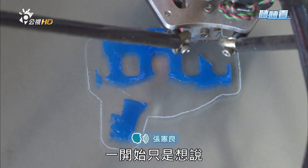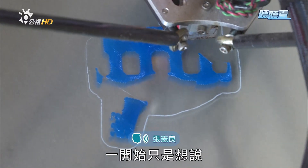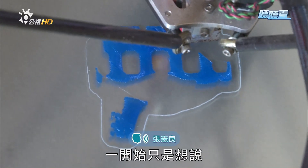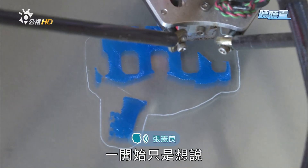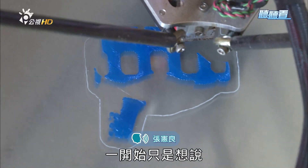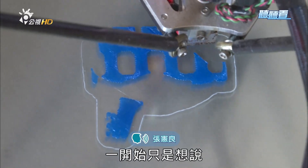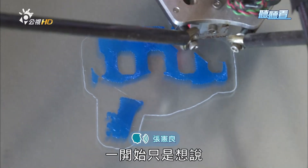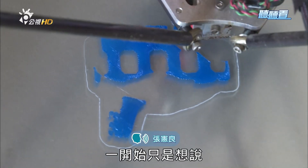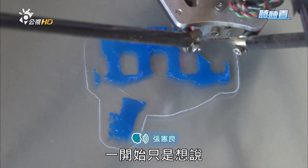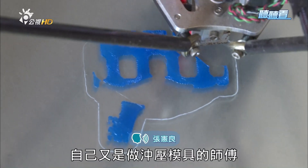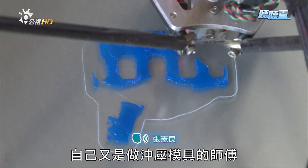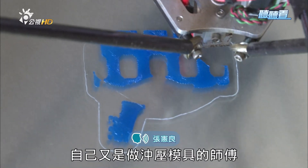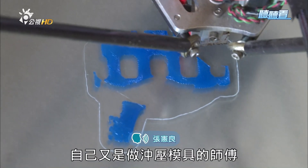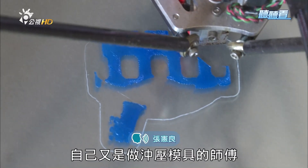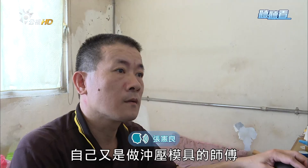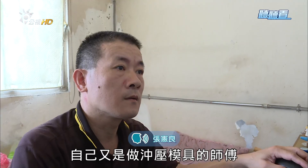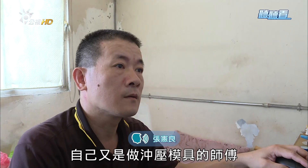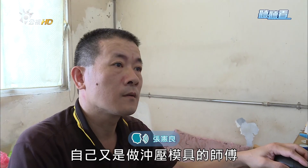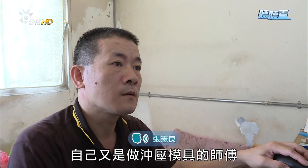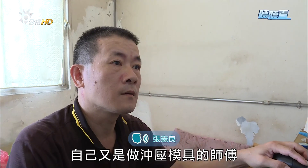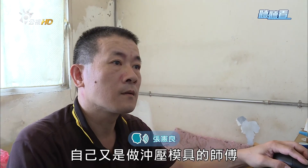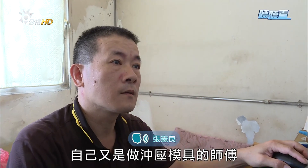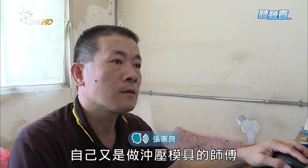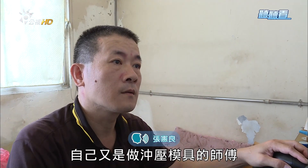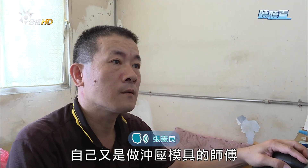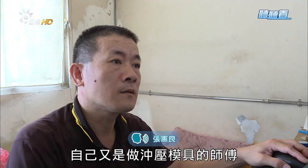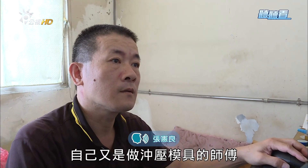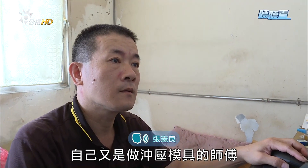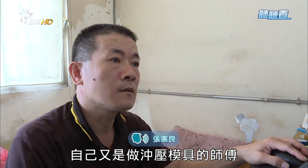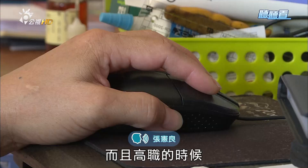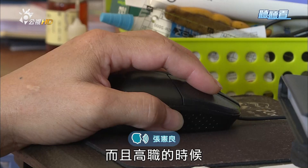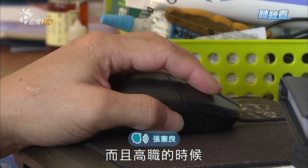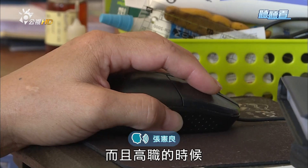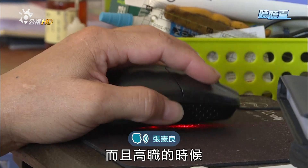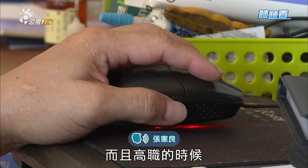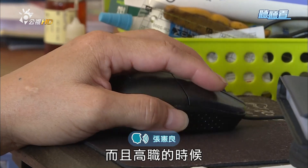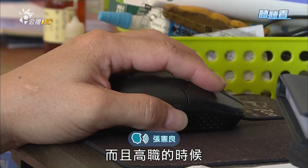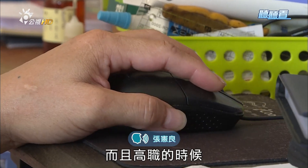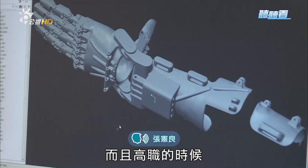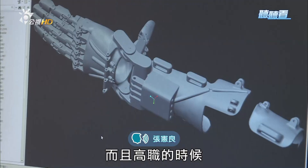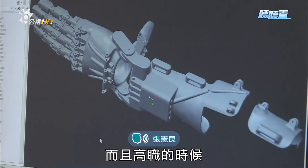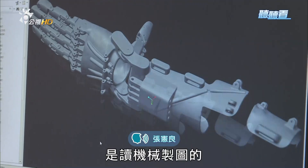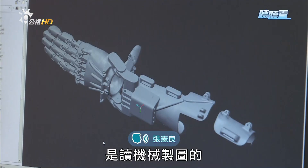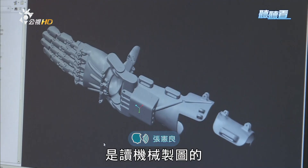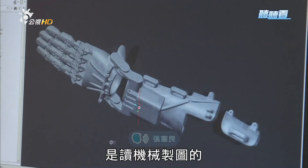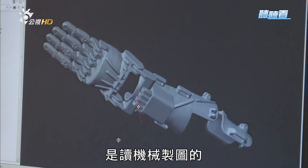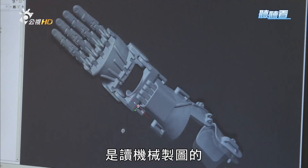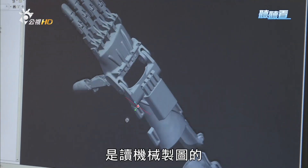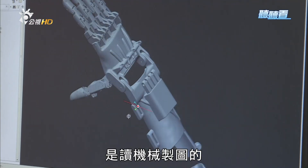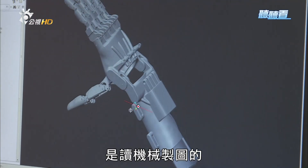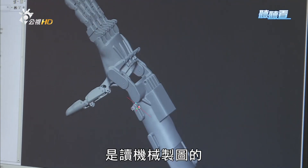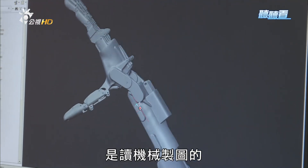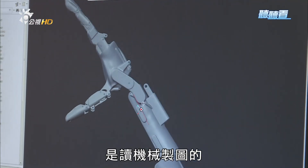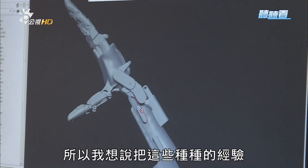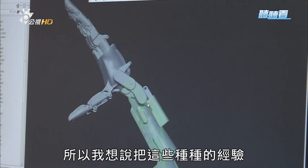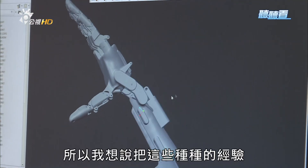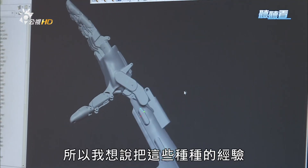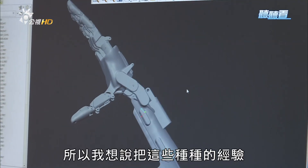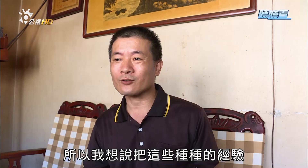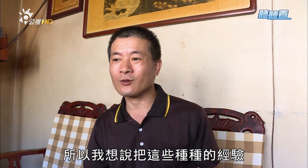只是想说自己又是做冲压模具的师傅，而且高职的时候是读机械制图的，所以我想说